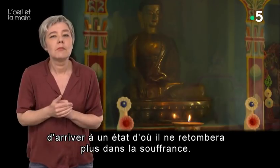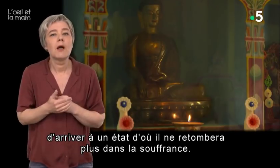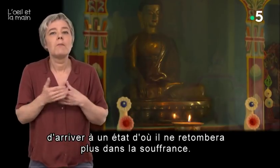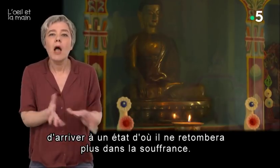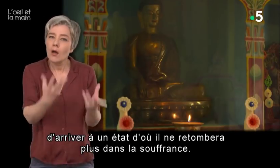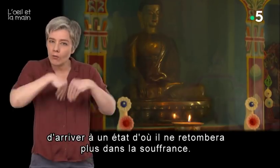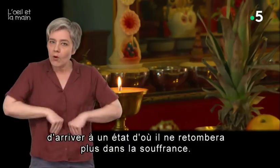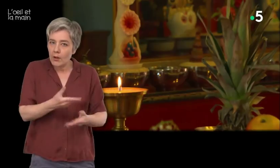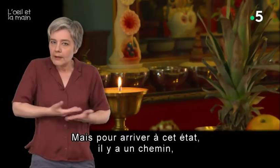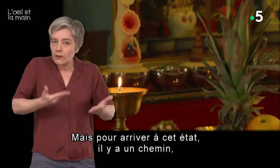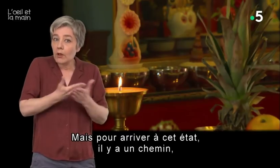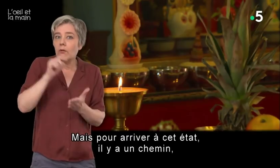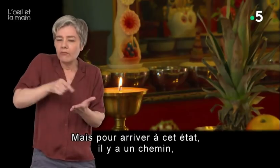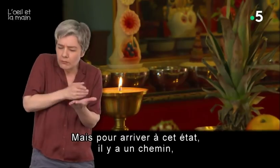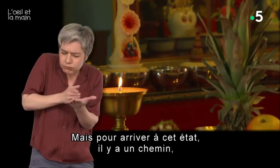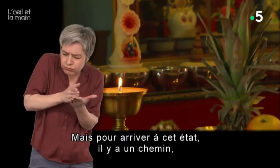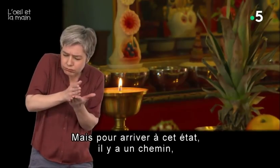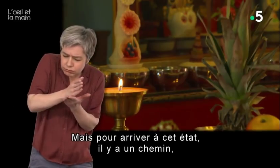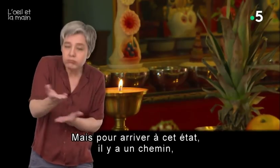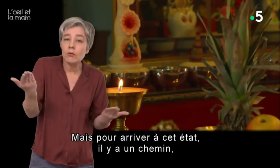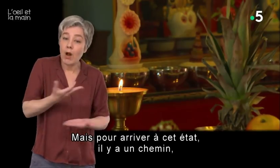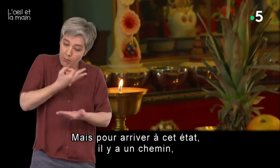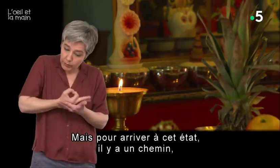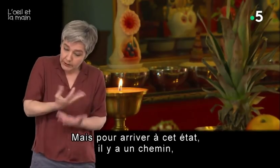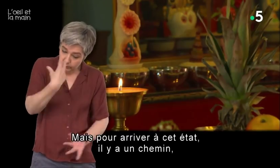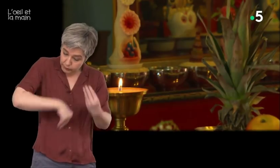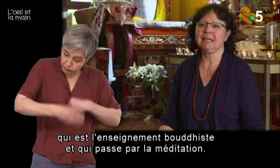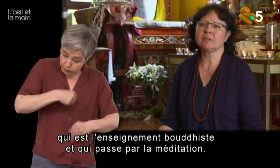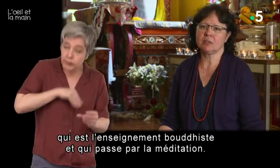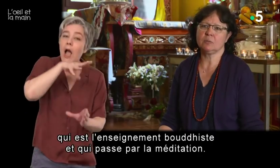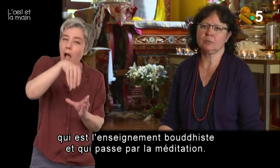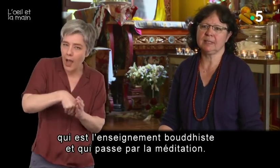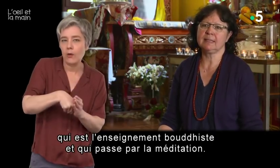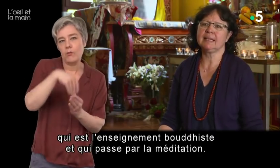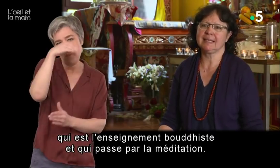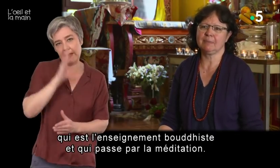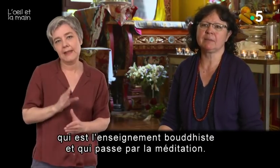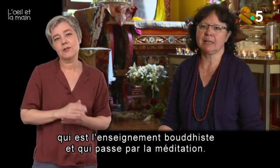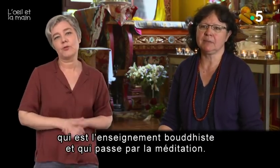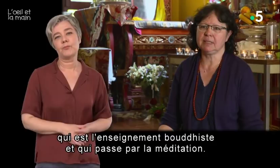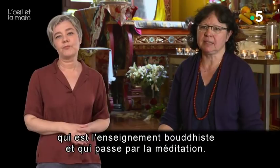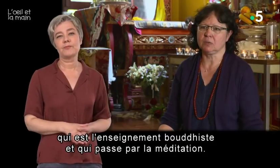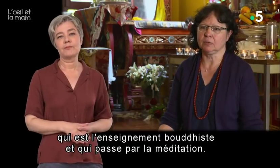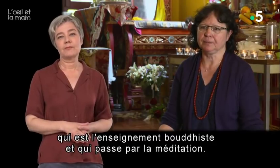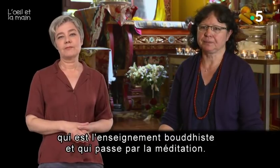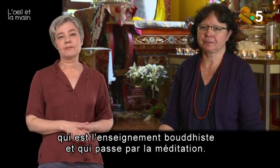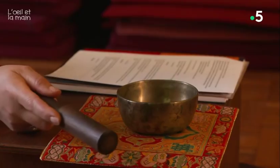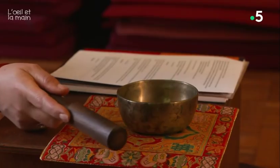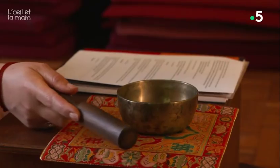dans la souffrance. Mais pour arriver donc à cet état, il y a un chemin qui est l'enseignement bouddhiste et qui passe par la méditation.